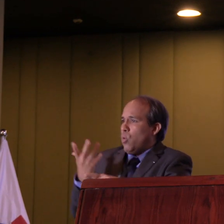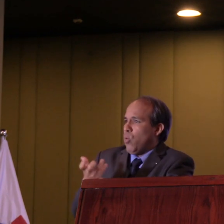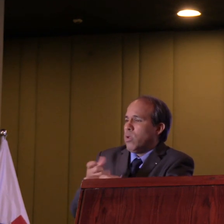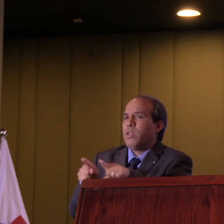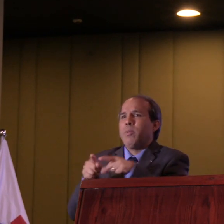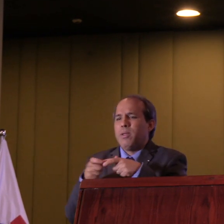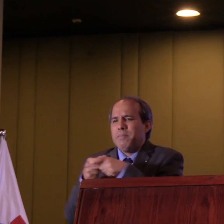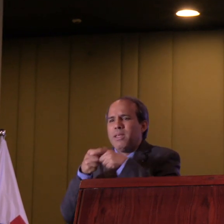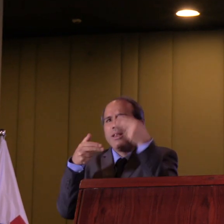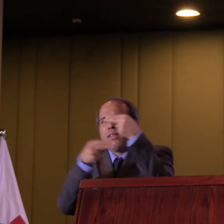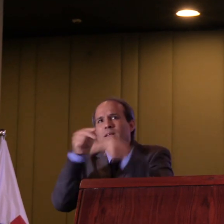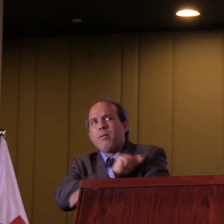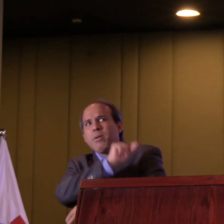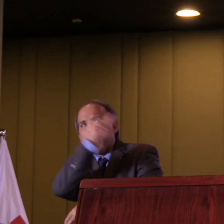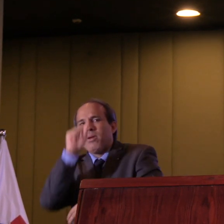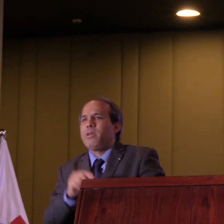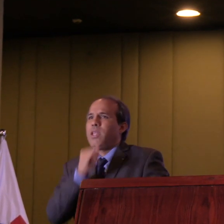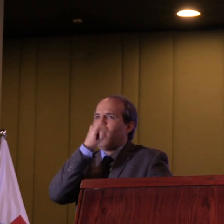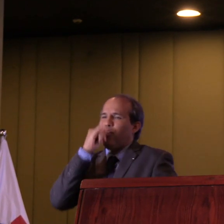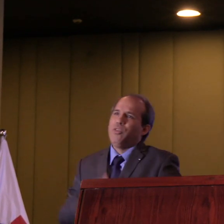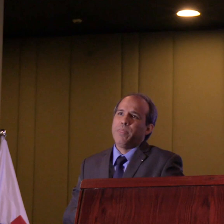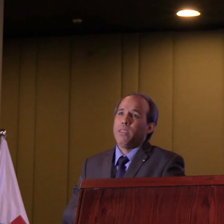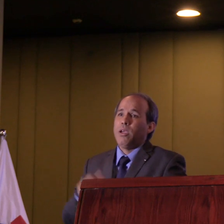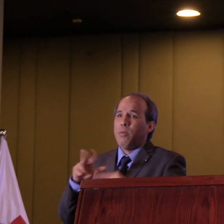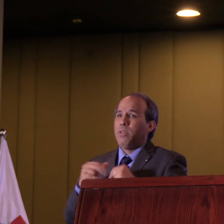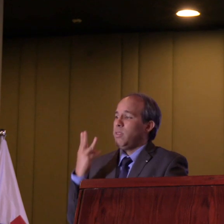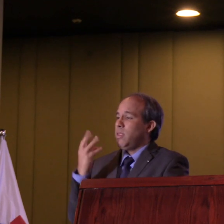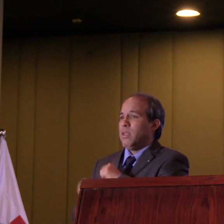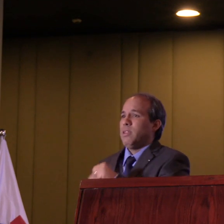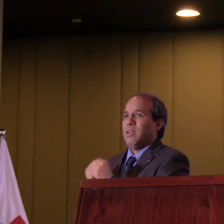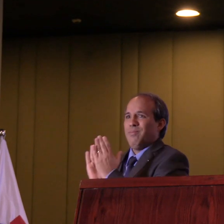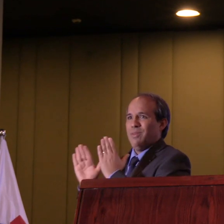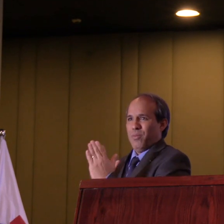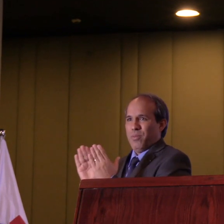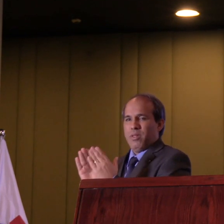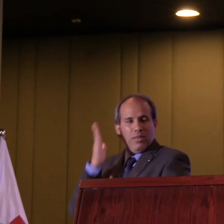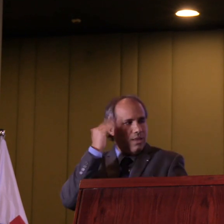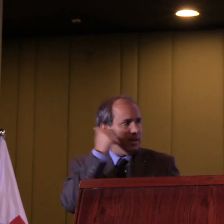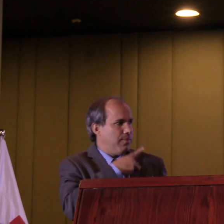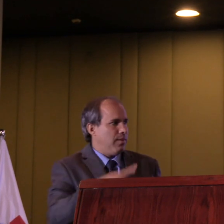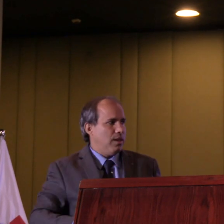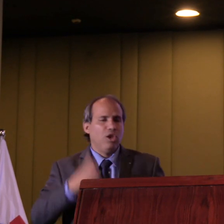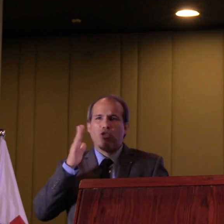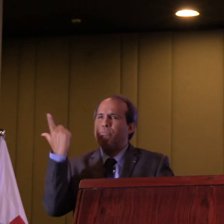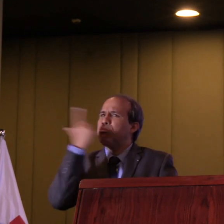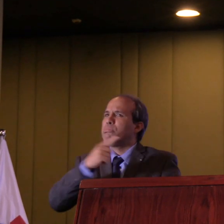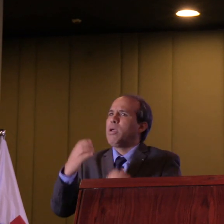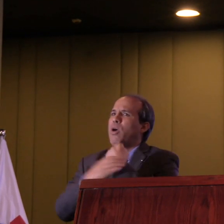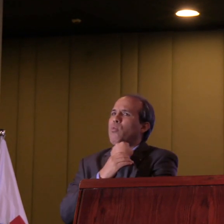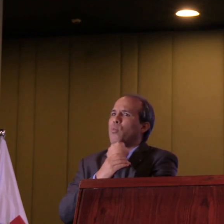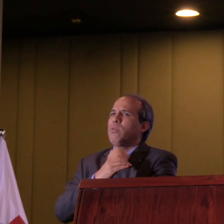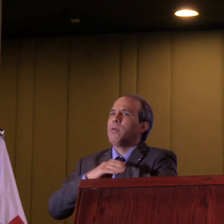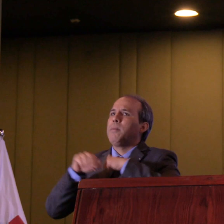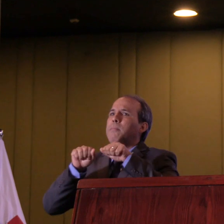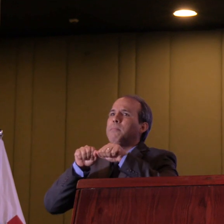centrais hidrelétricas. Com isso, nos últimos 3 anos, presidente, garantimos um aumento da geração